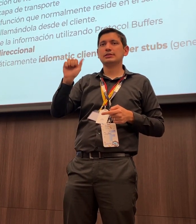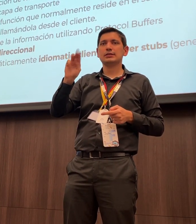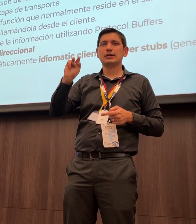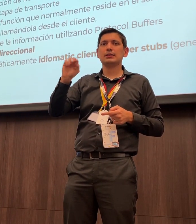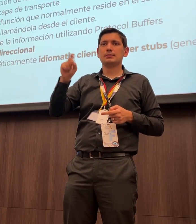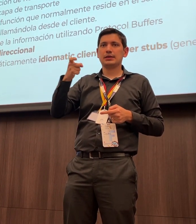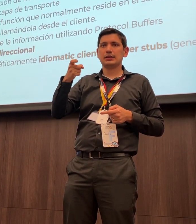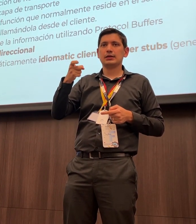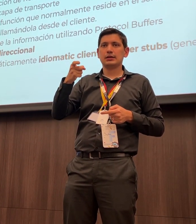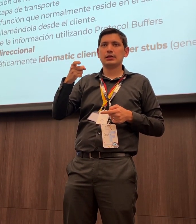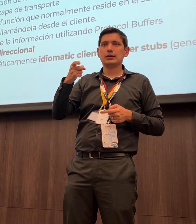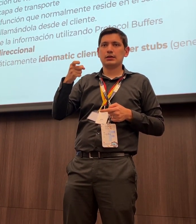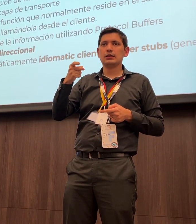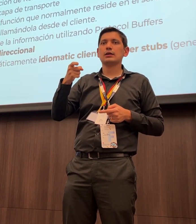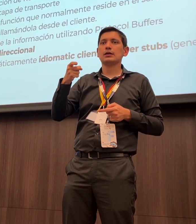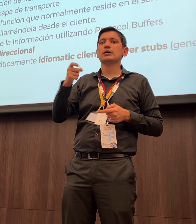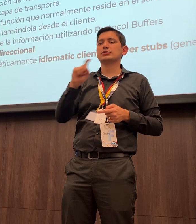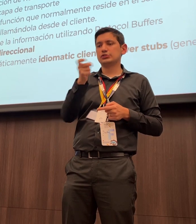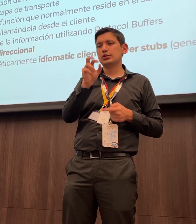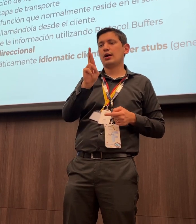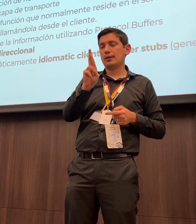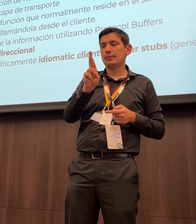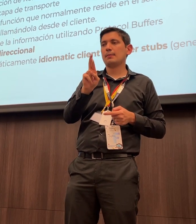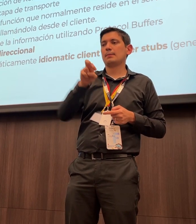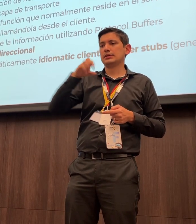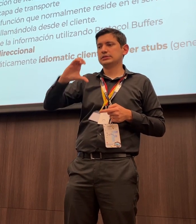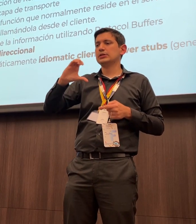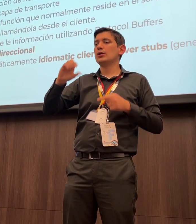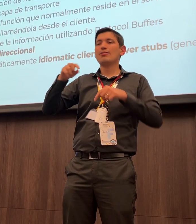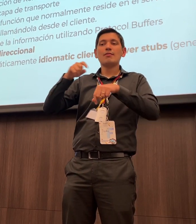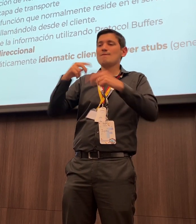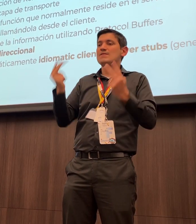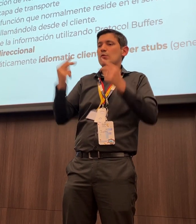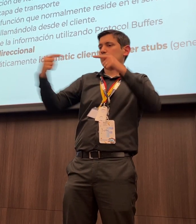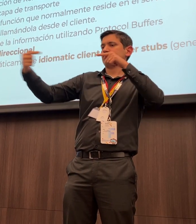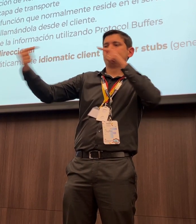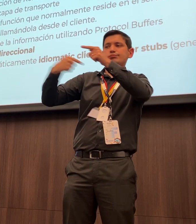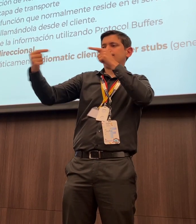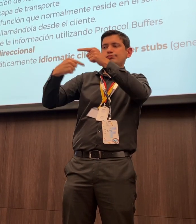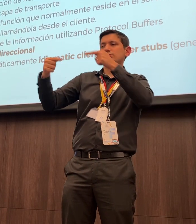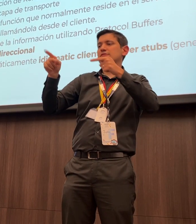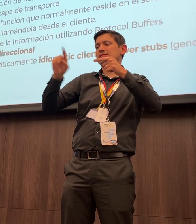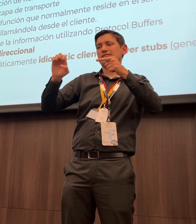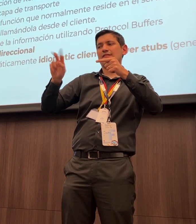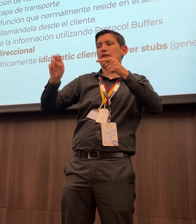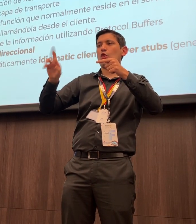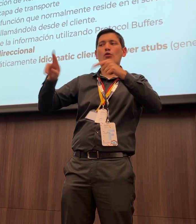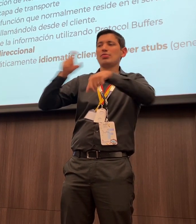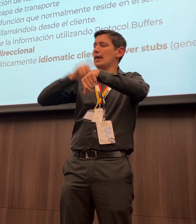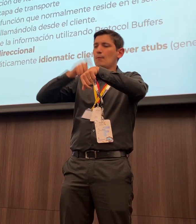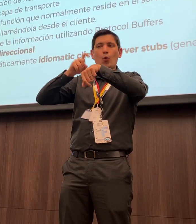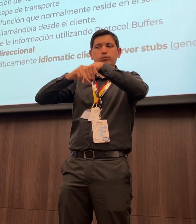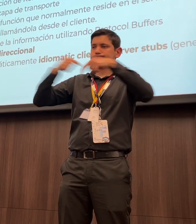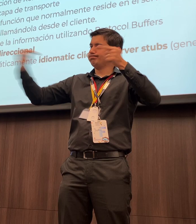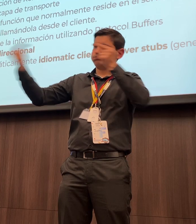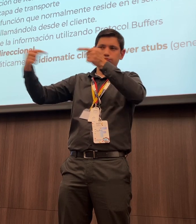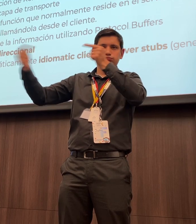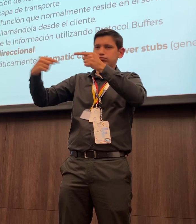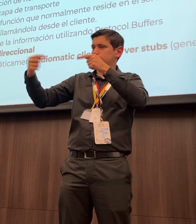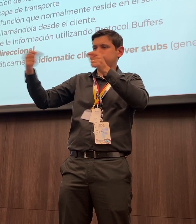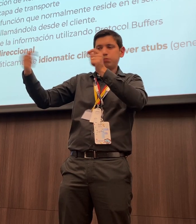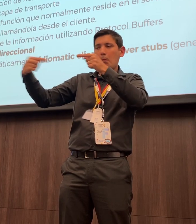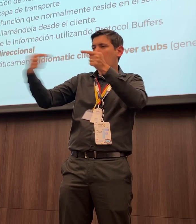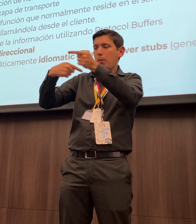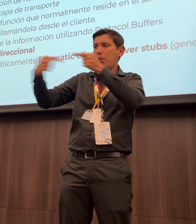Esto quiere decir que vamos a poder tener una conexión en tiempo real con el servidor de un lado para el otro, o sea, del cliente